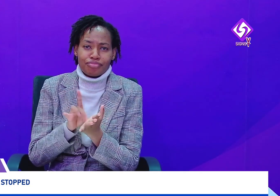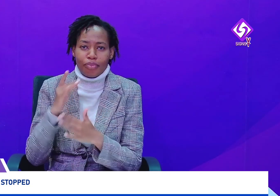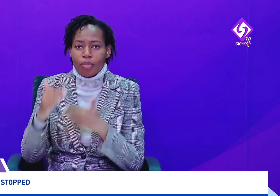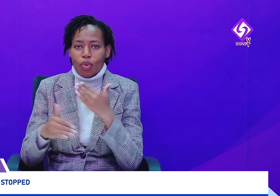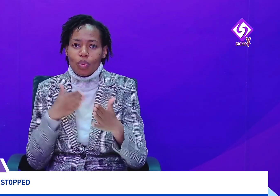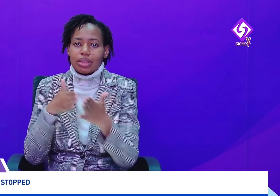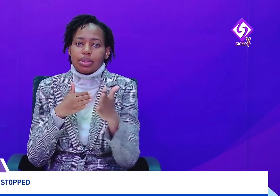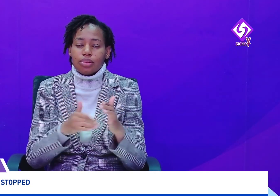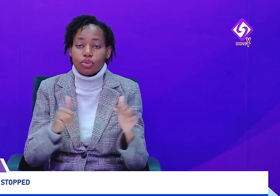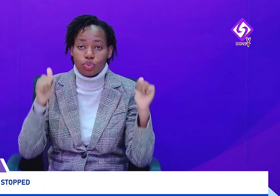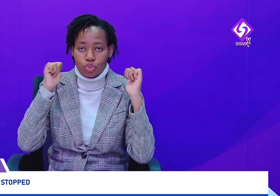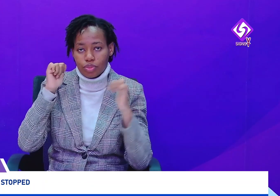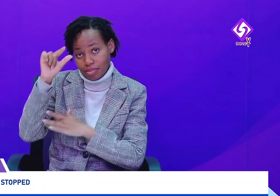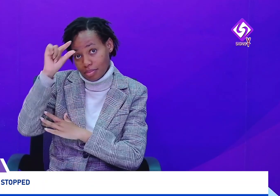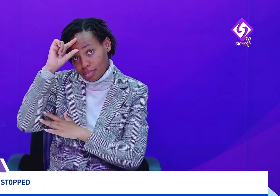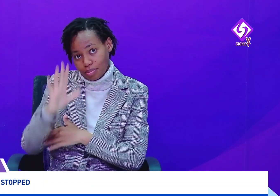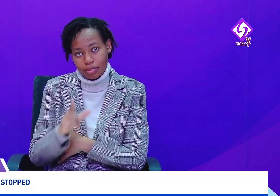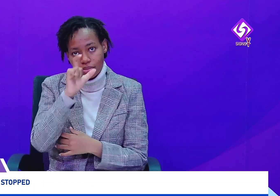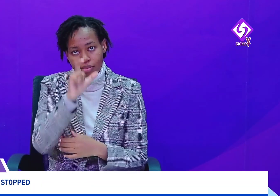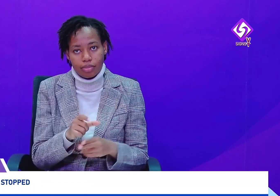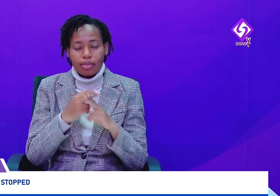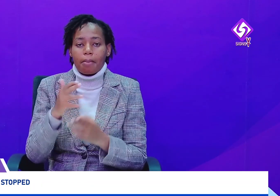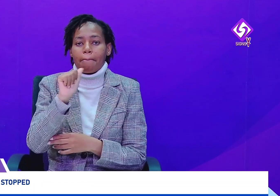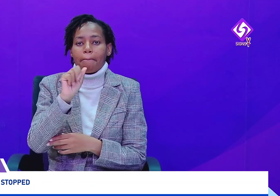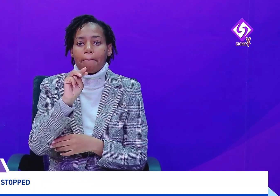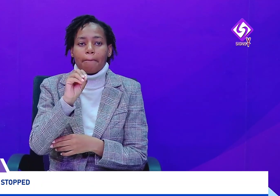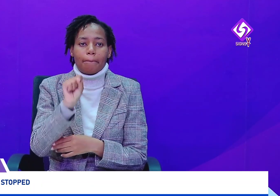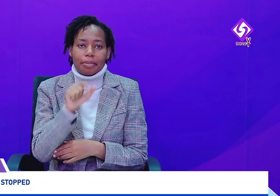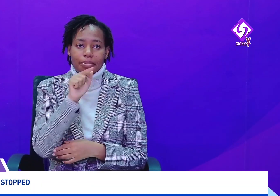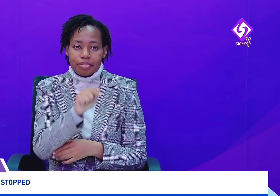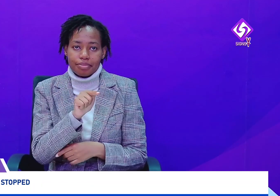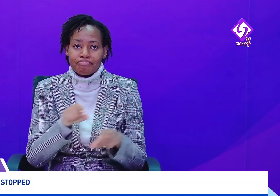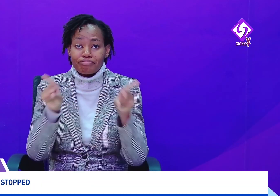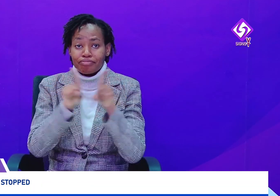Moving on, the impeachment proceedings against Nyamira Governor Amos